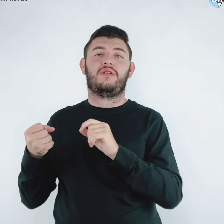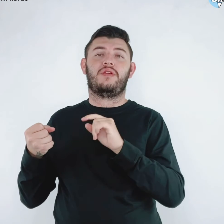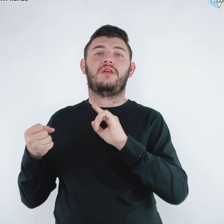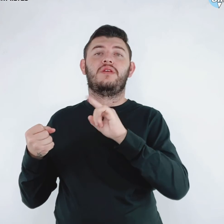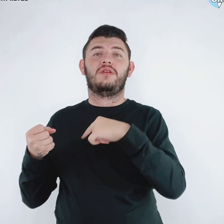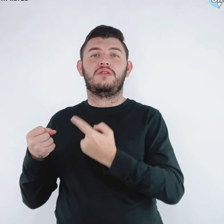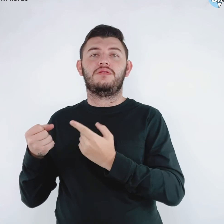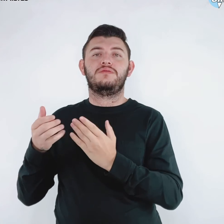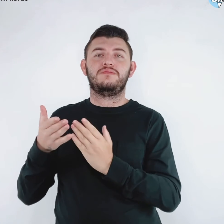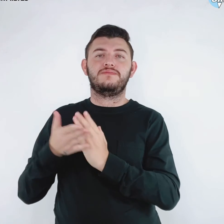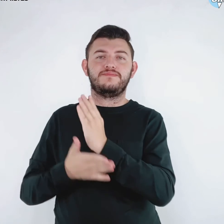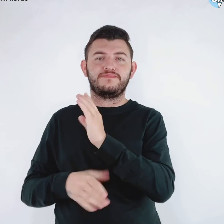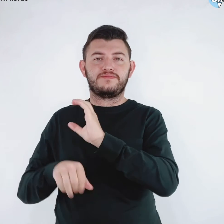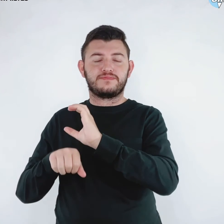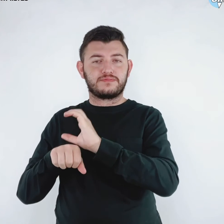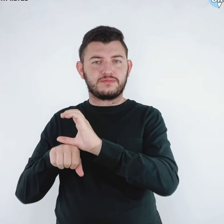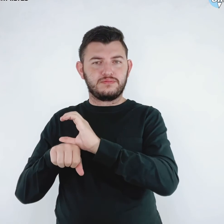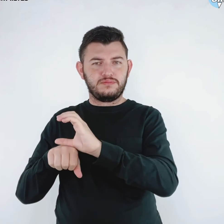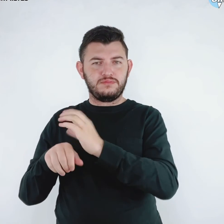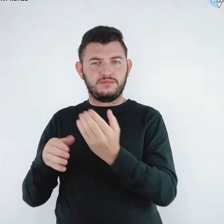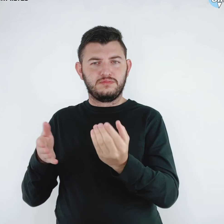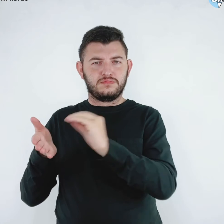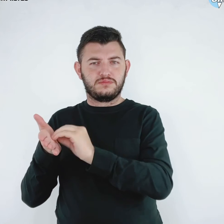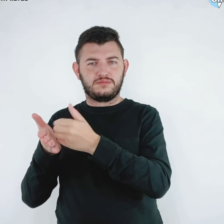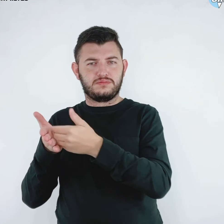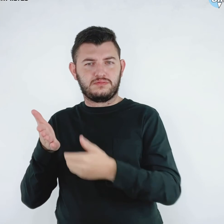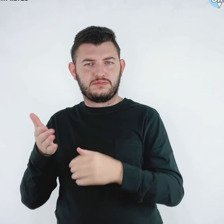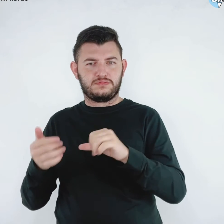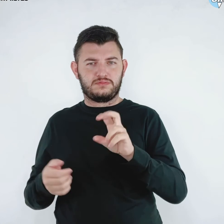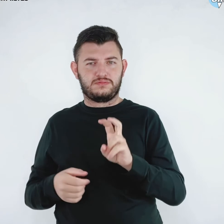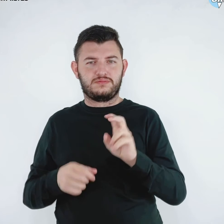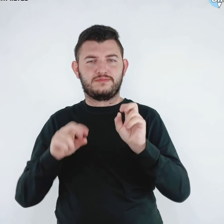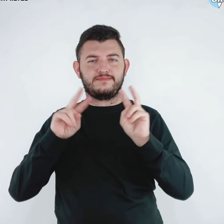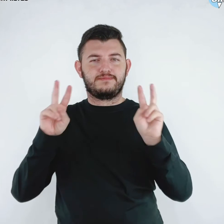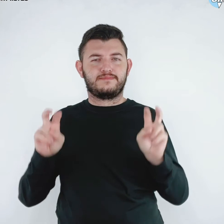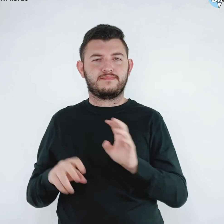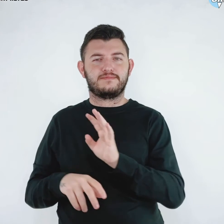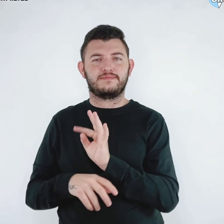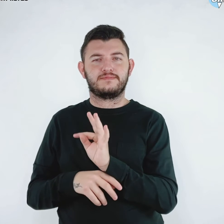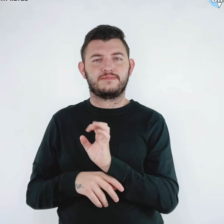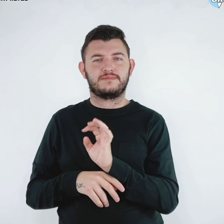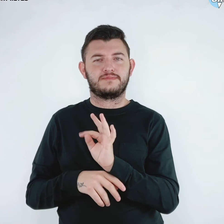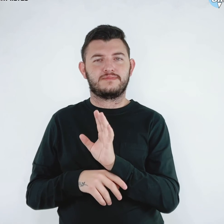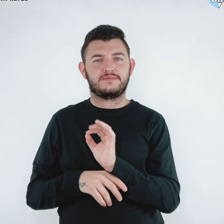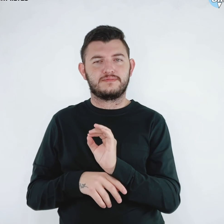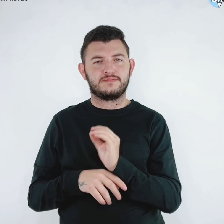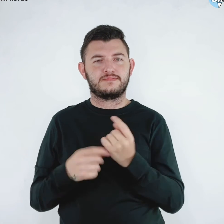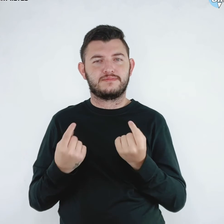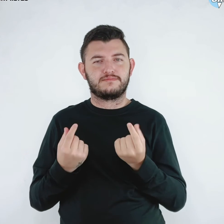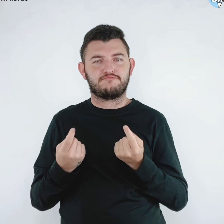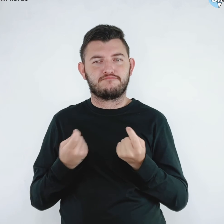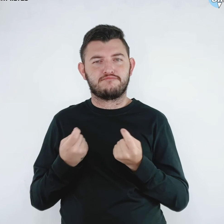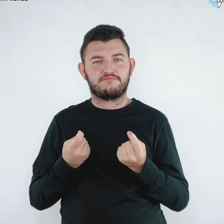sobretudo depois da aprovação da emenda 95, teto de gastos. Segundo estudos